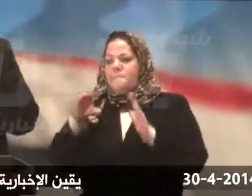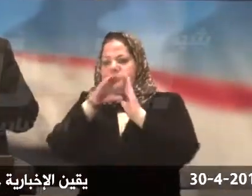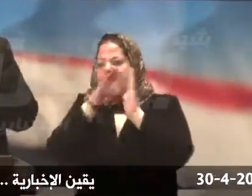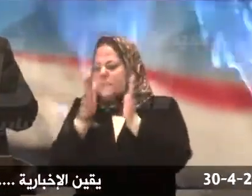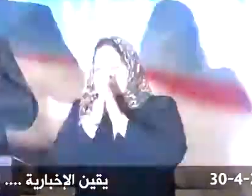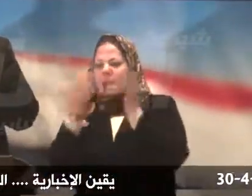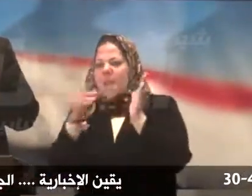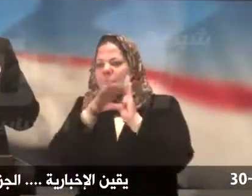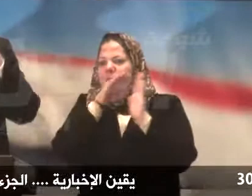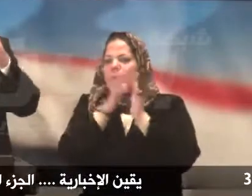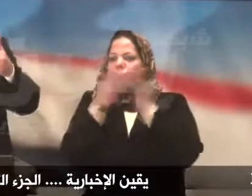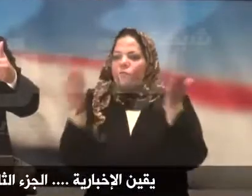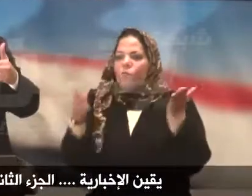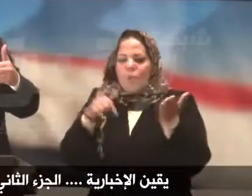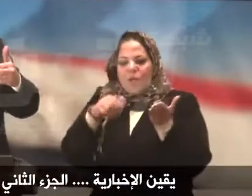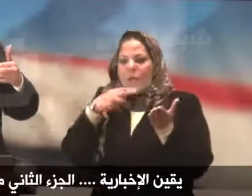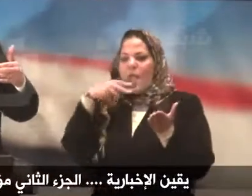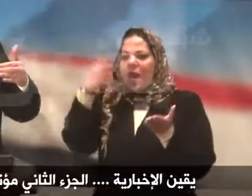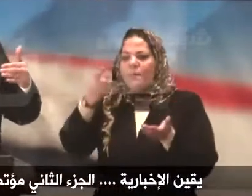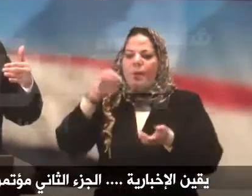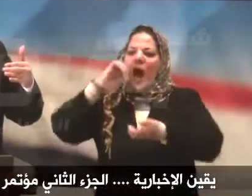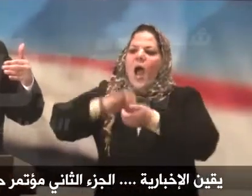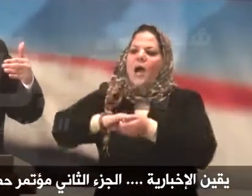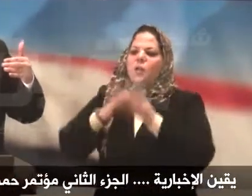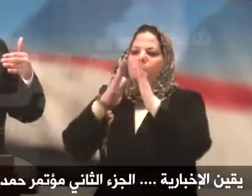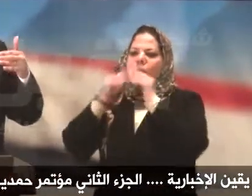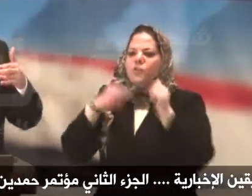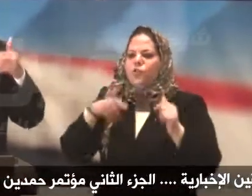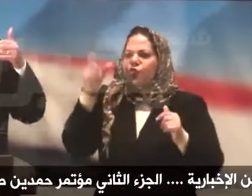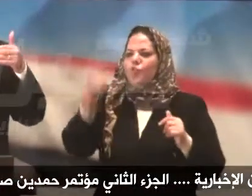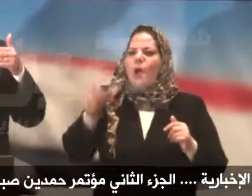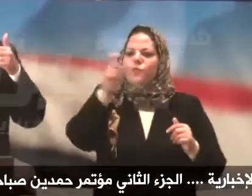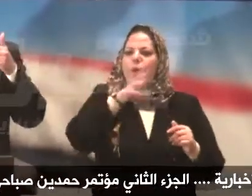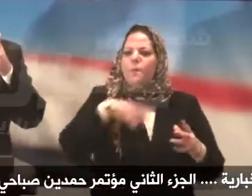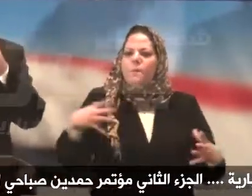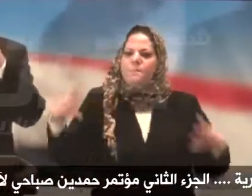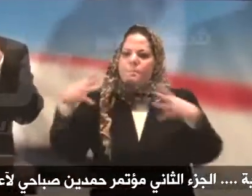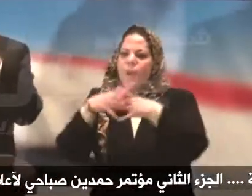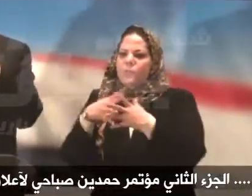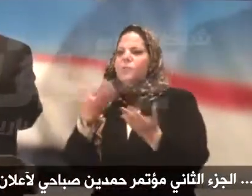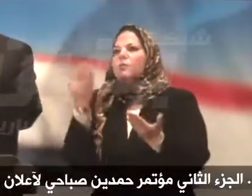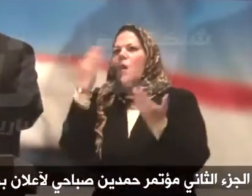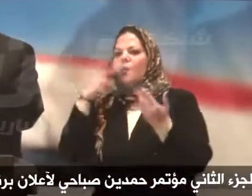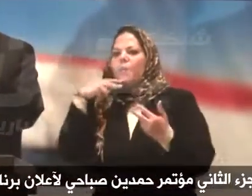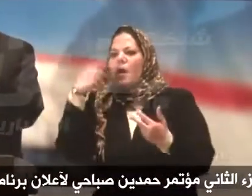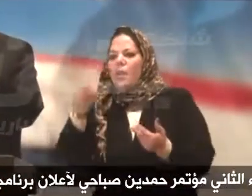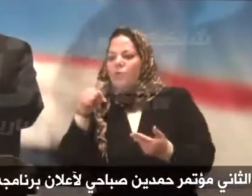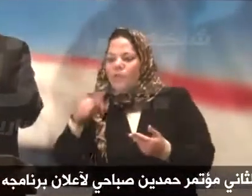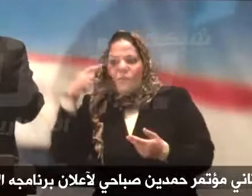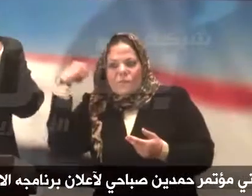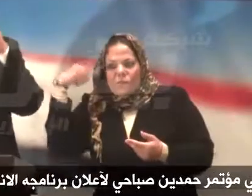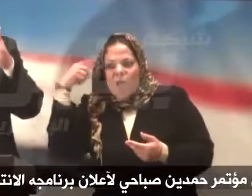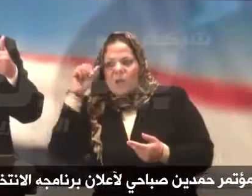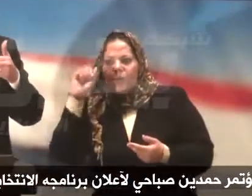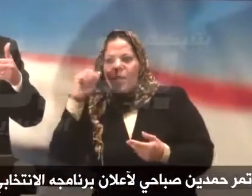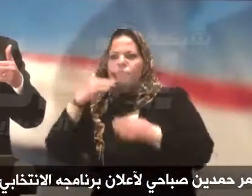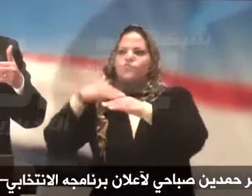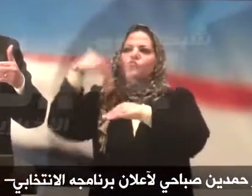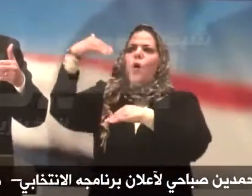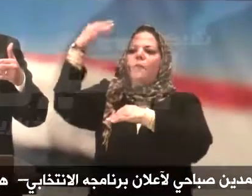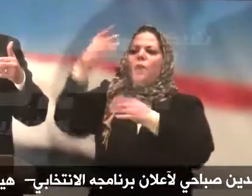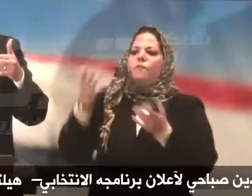برنامجنا هو عقدنا مع شعبنا، بندعو شعبنا انه يفكر فيه ويطوره